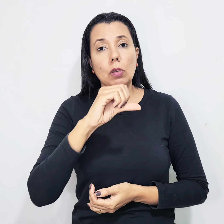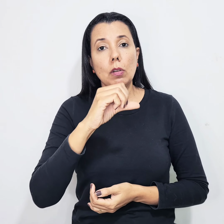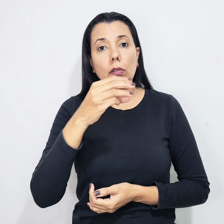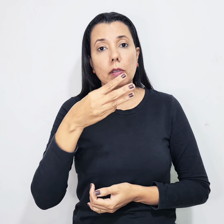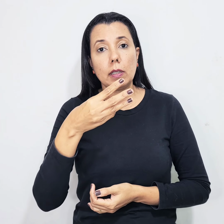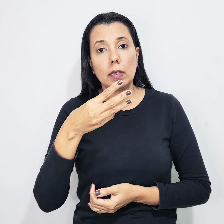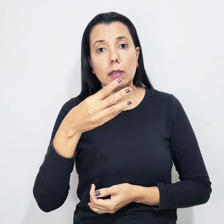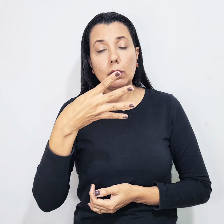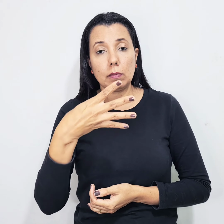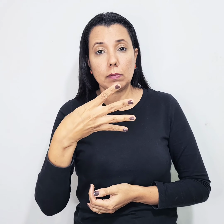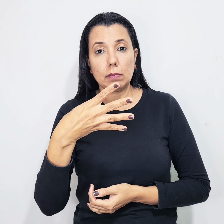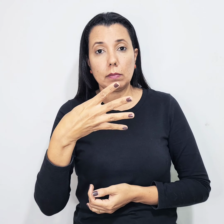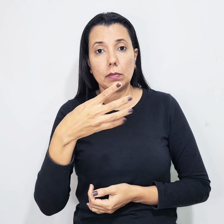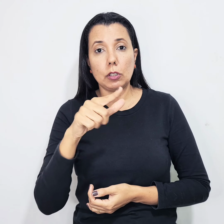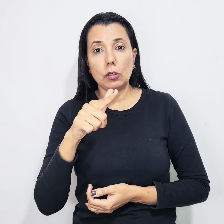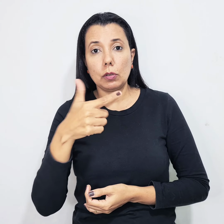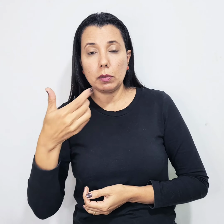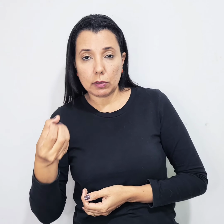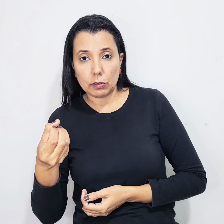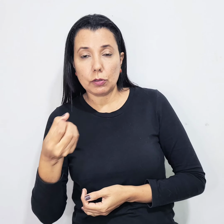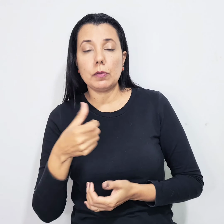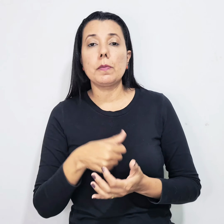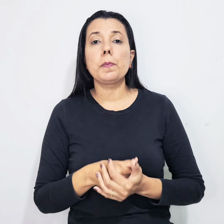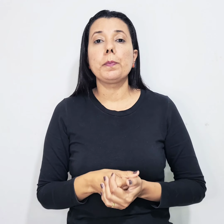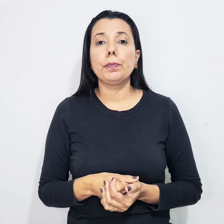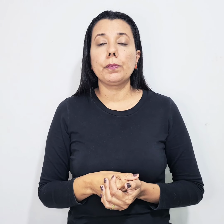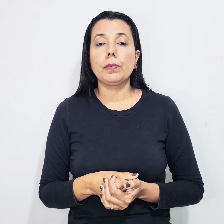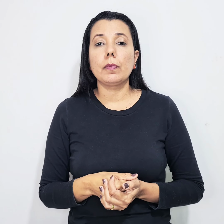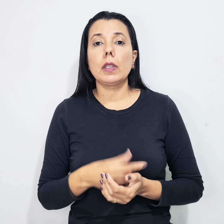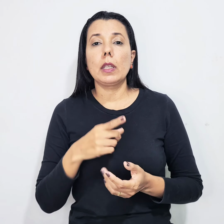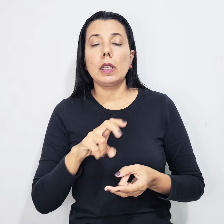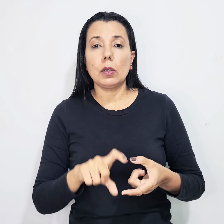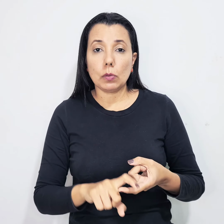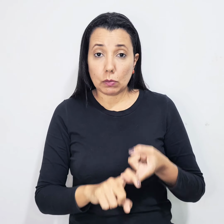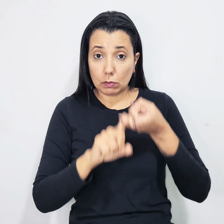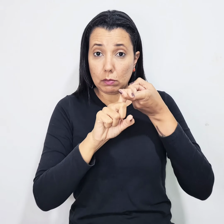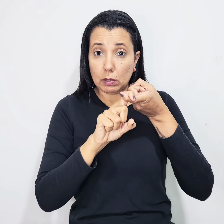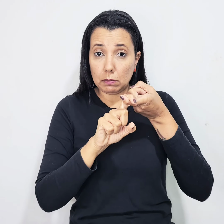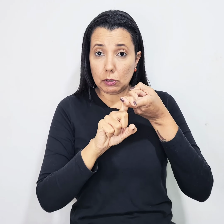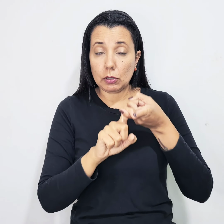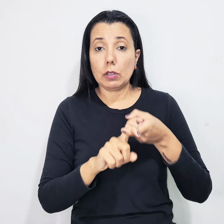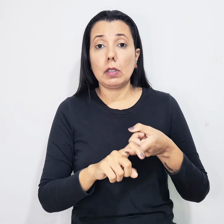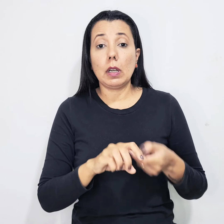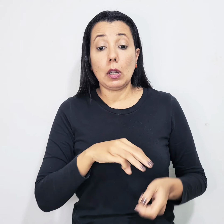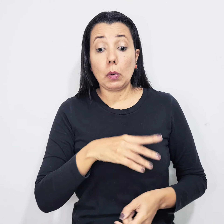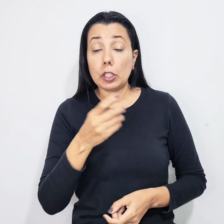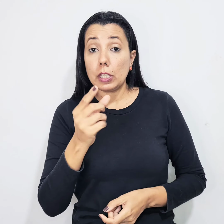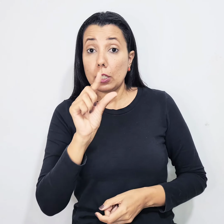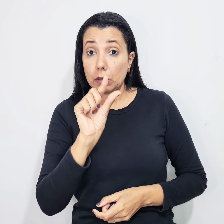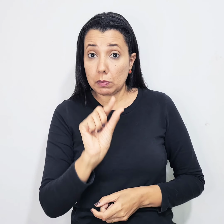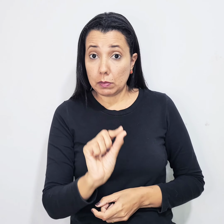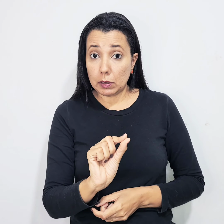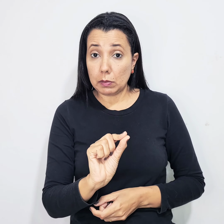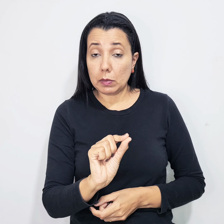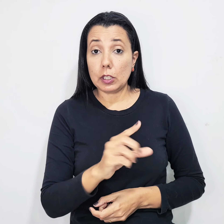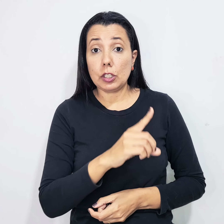934 de 2020, que suspende a quantidade mínima de dias